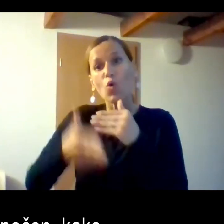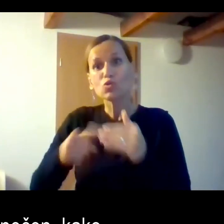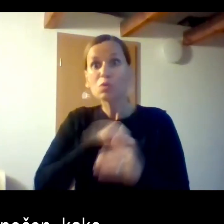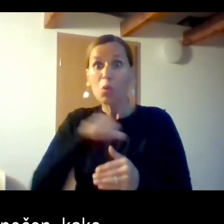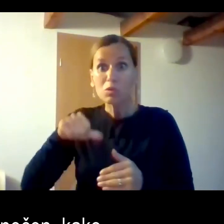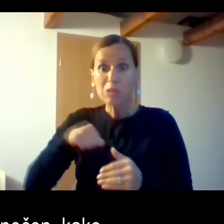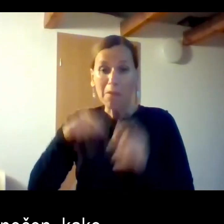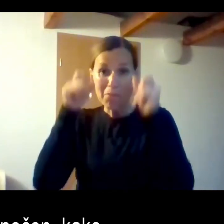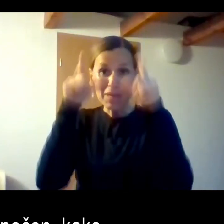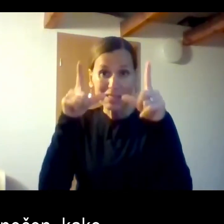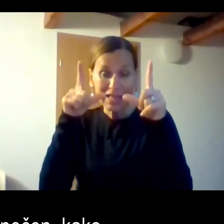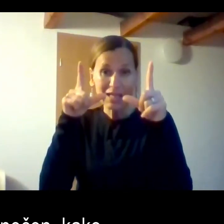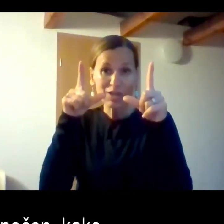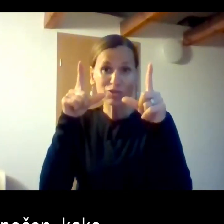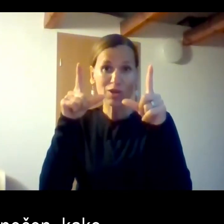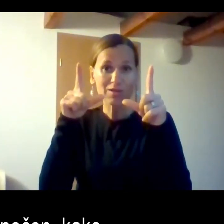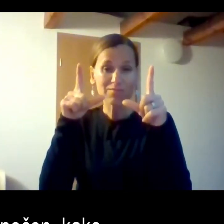presenečen,